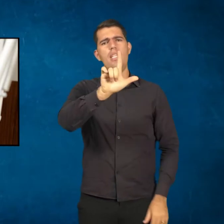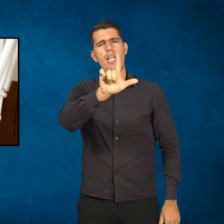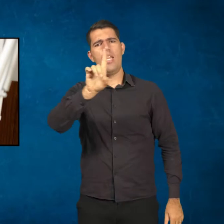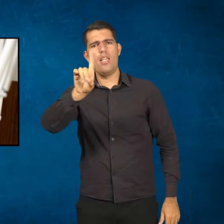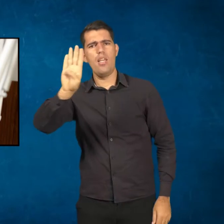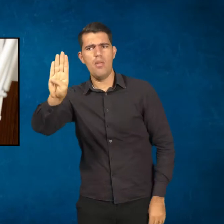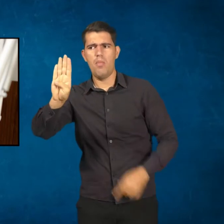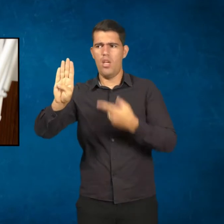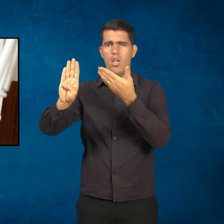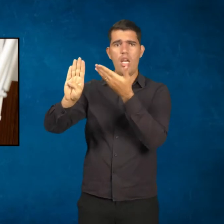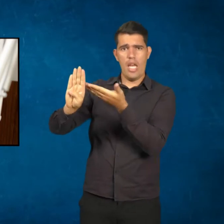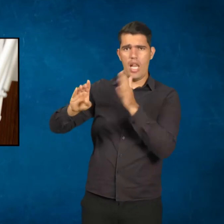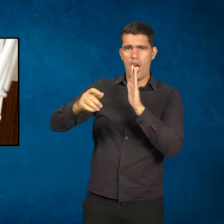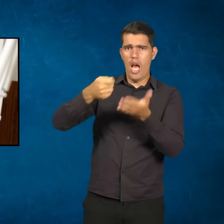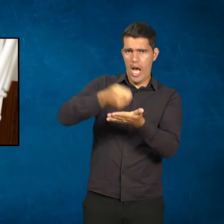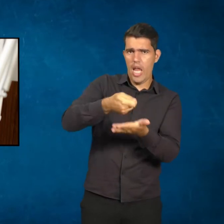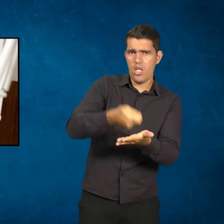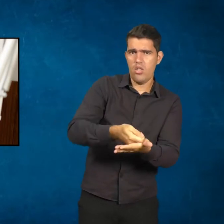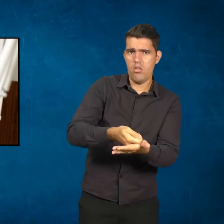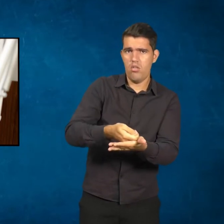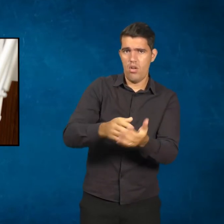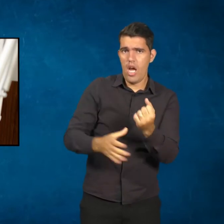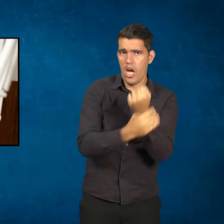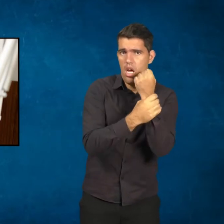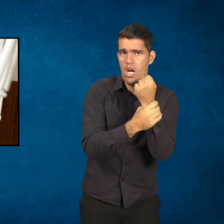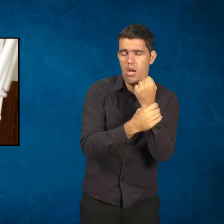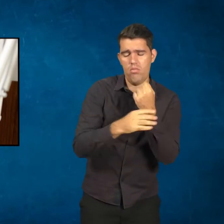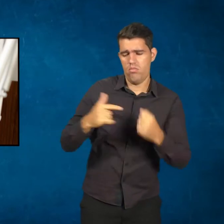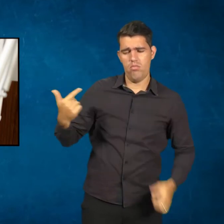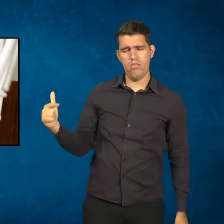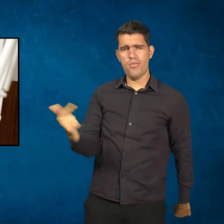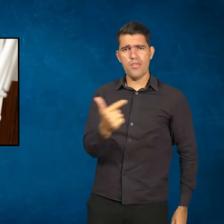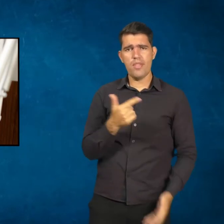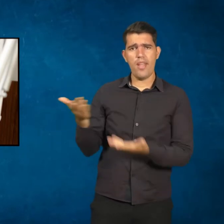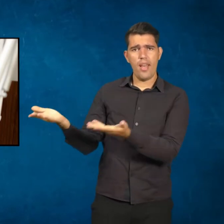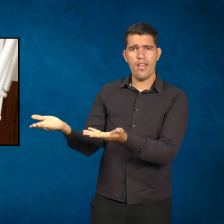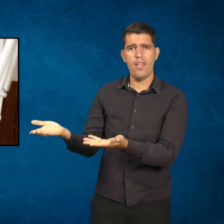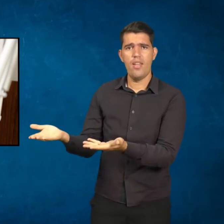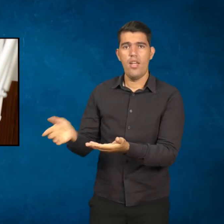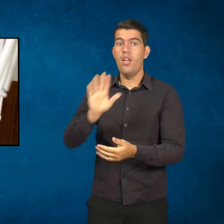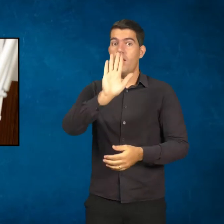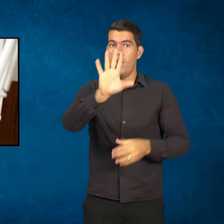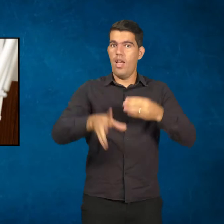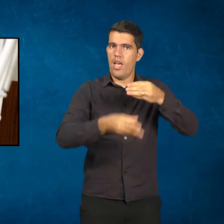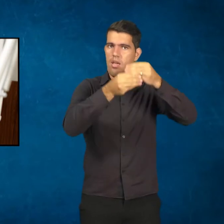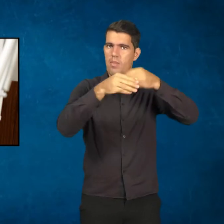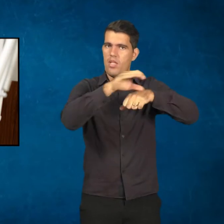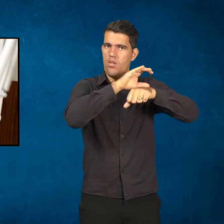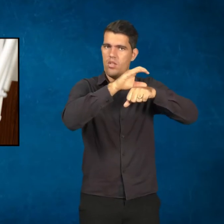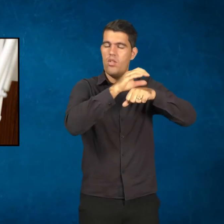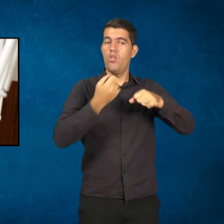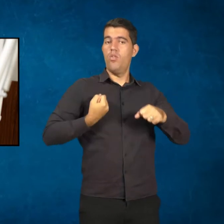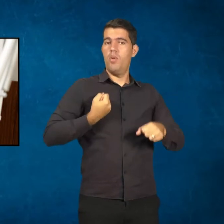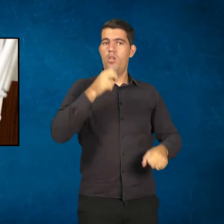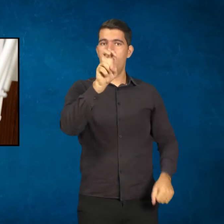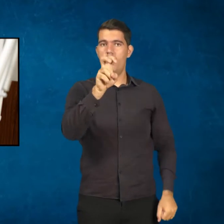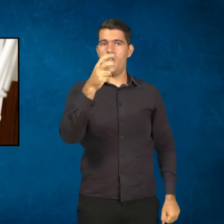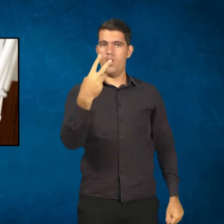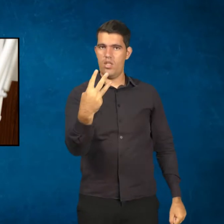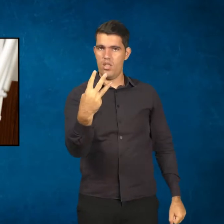durant ou isso na orla garantiu ao anjo a emenda constitucional 53